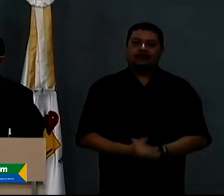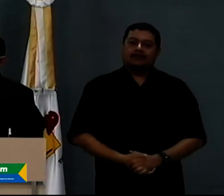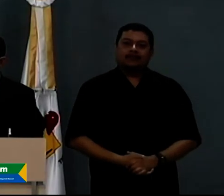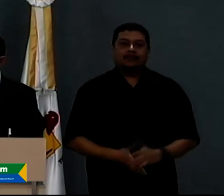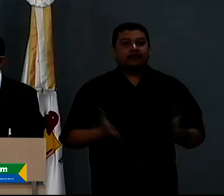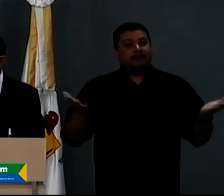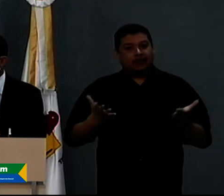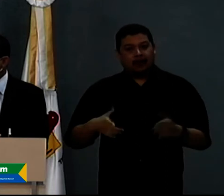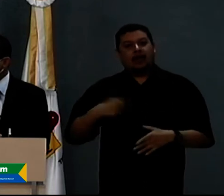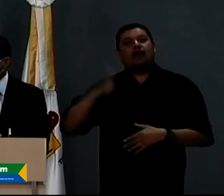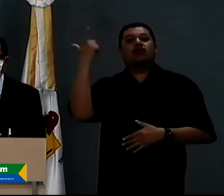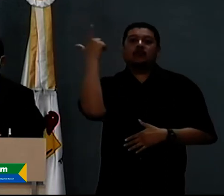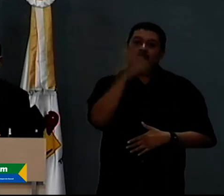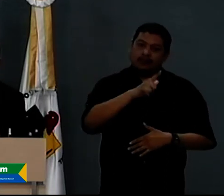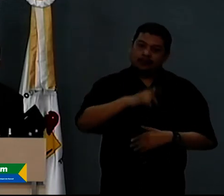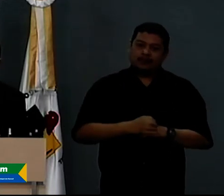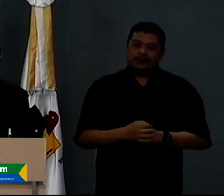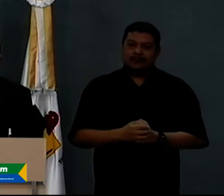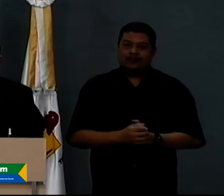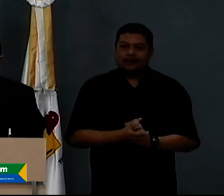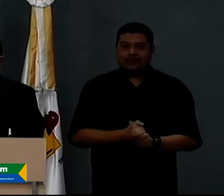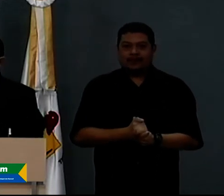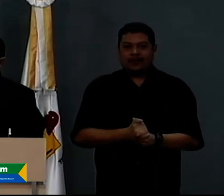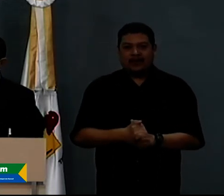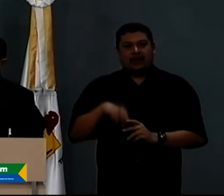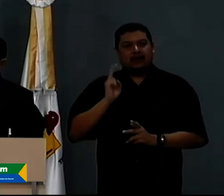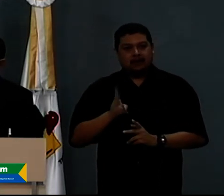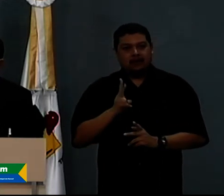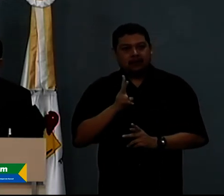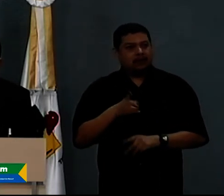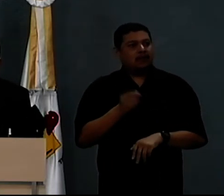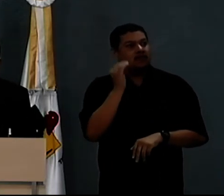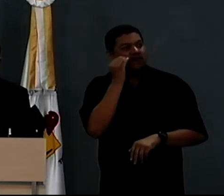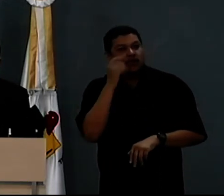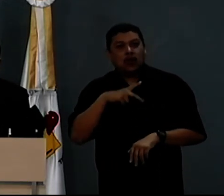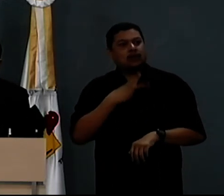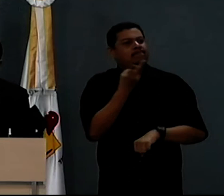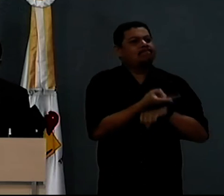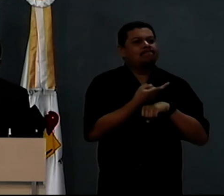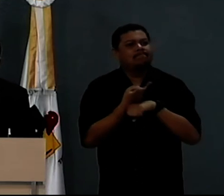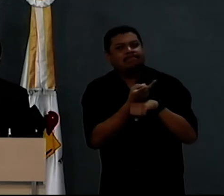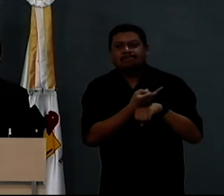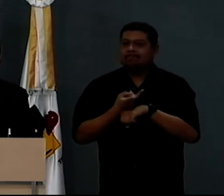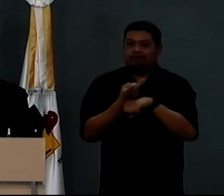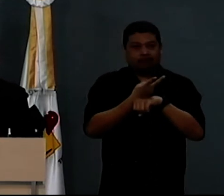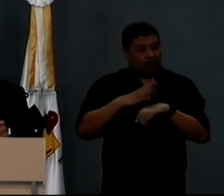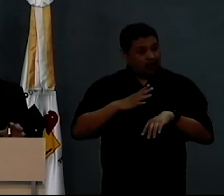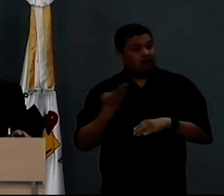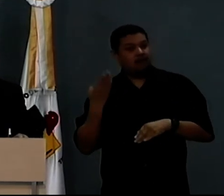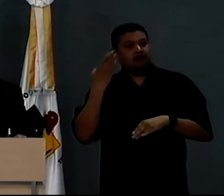eu volto aqui de novo, né? Como a gente falamos, o vereador tem que estar sempre acompanhando e fiscalizando. Estivemos visitando o